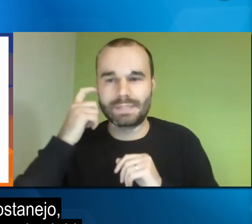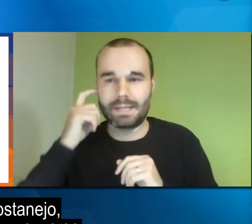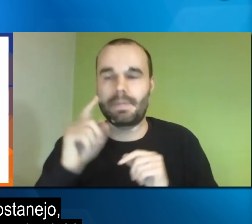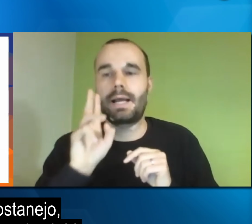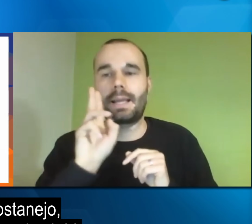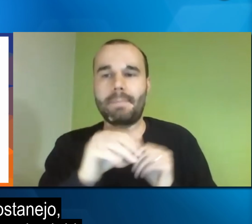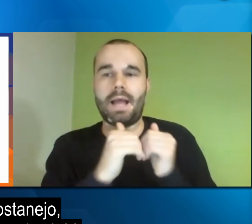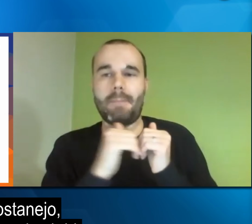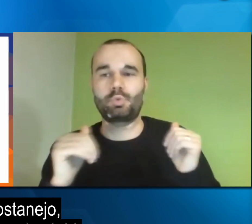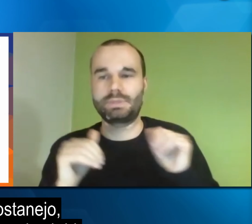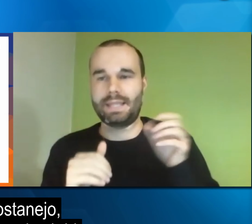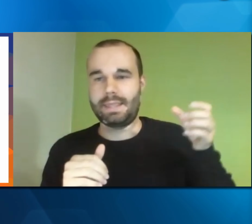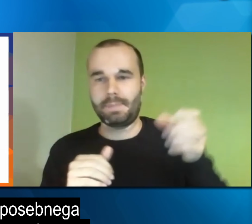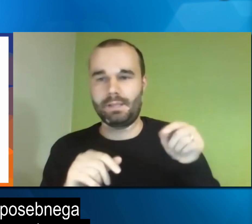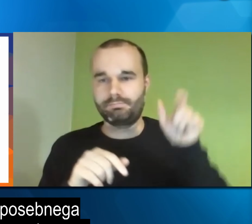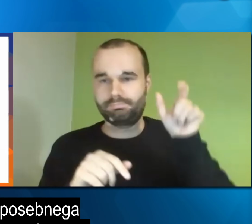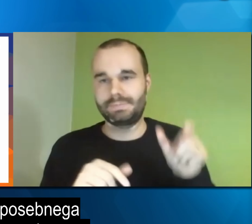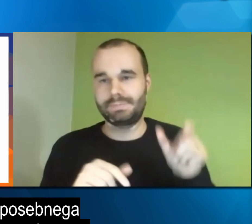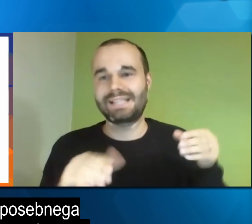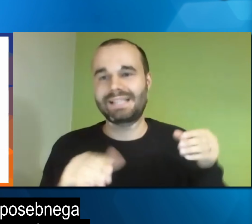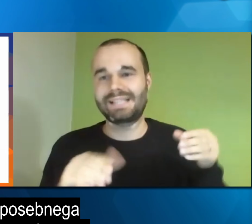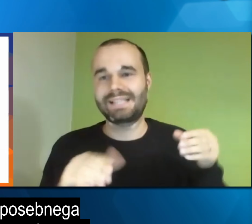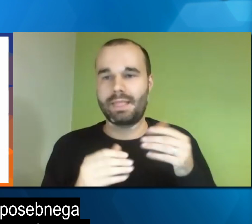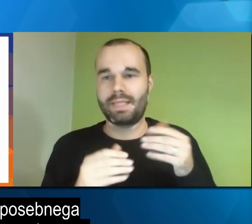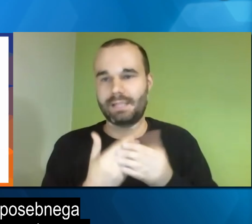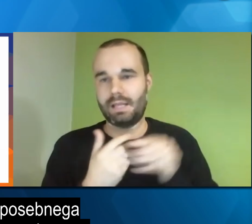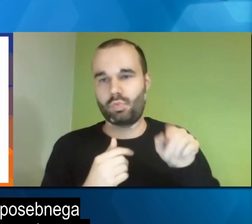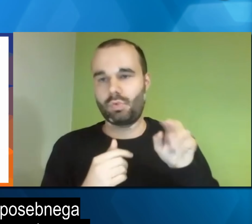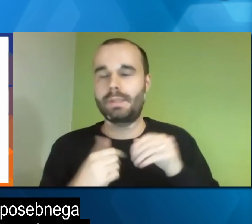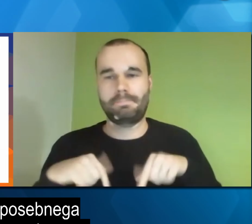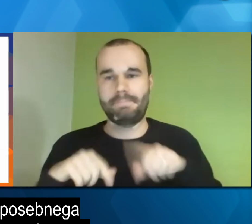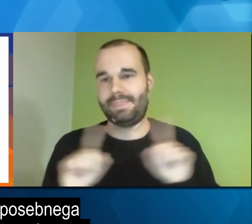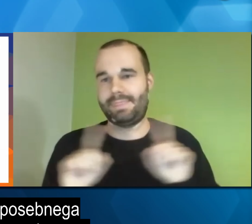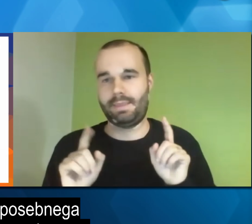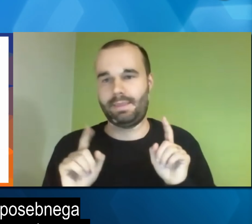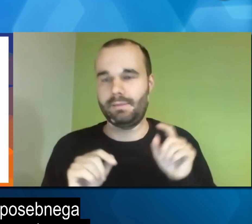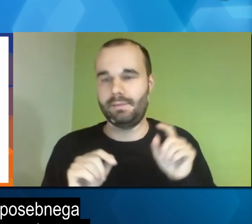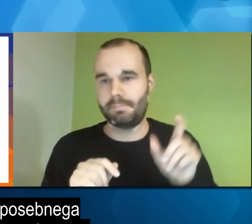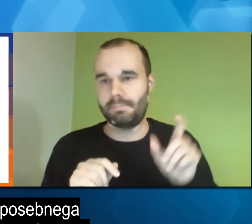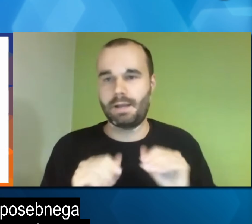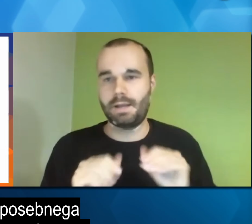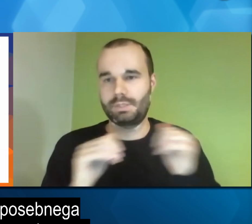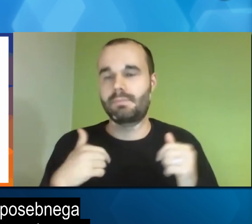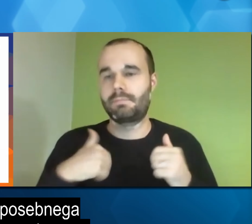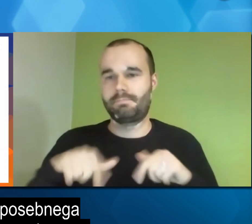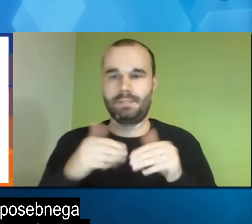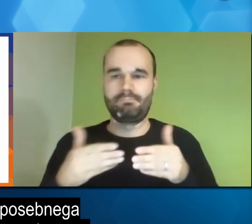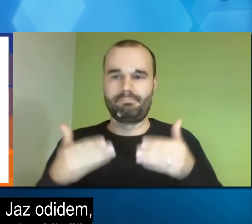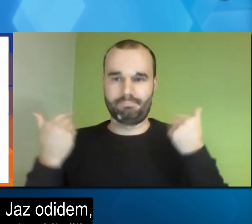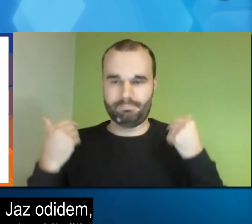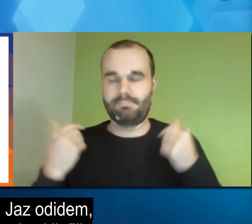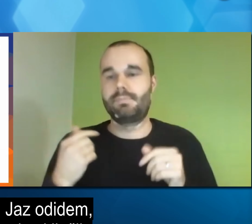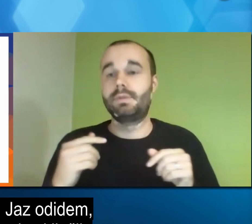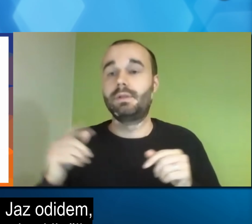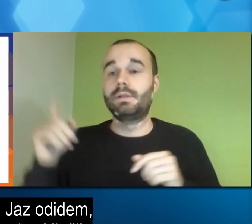Samo tisti, ki so v celodnevni oskrbi, ostanejo, ampak imajo pa posebnega oskrbnika oziroma zaposlenega,